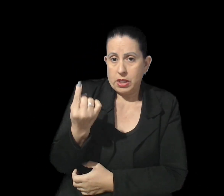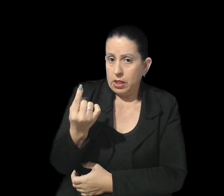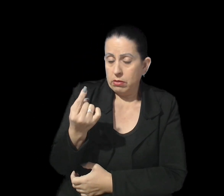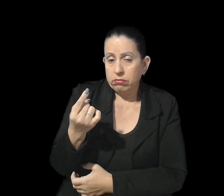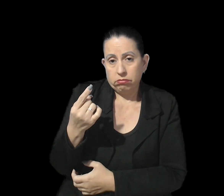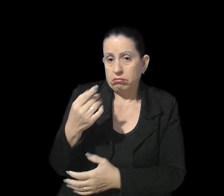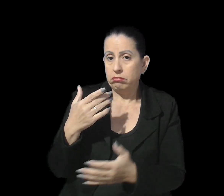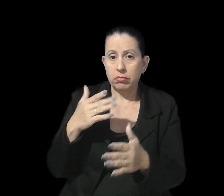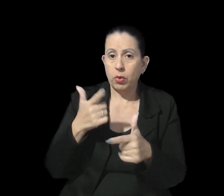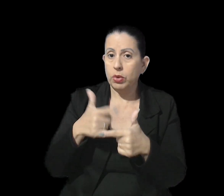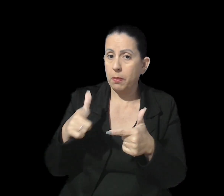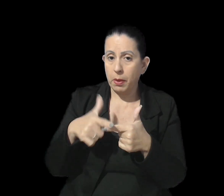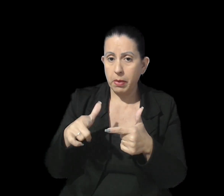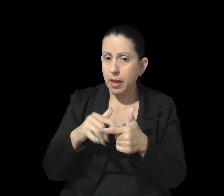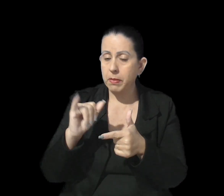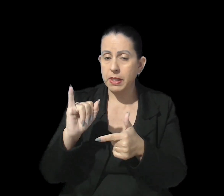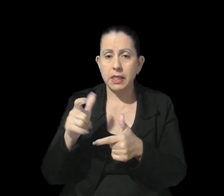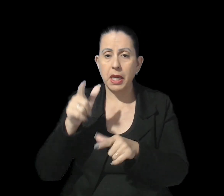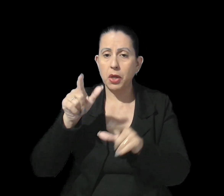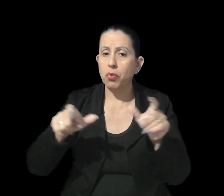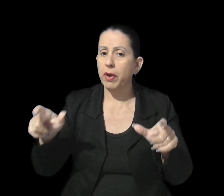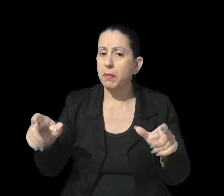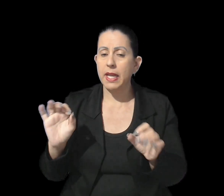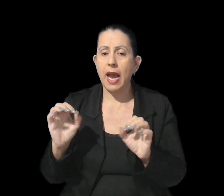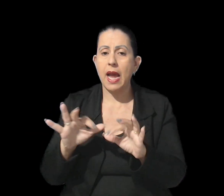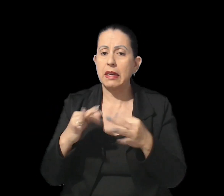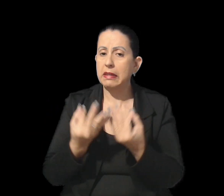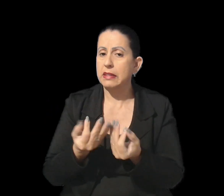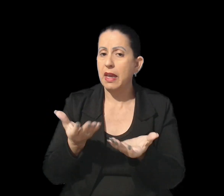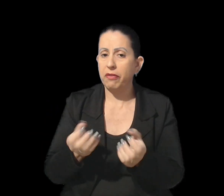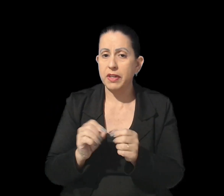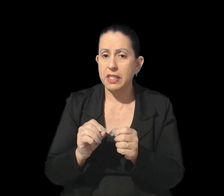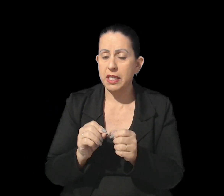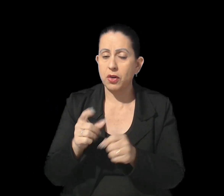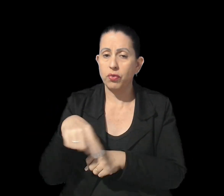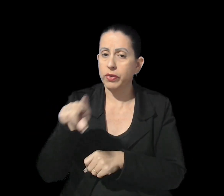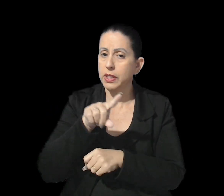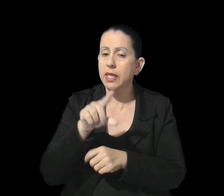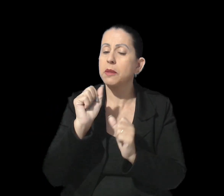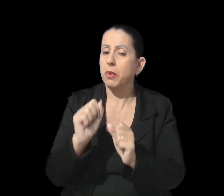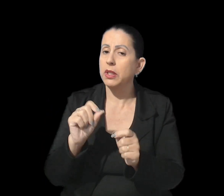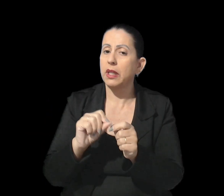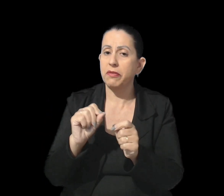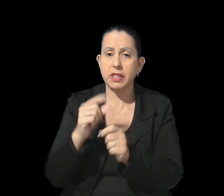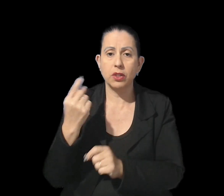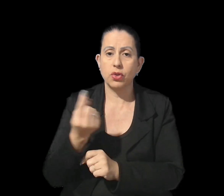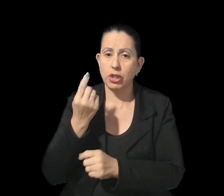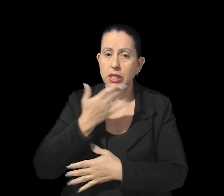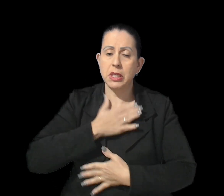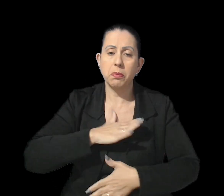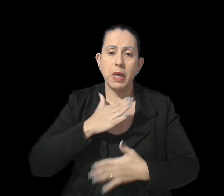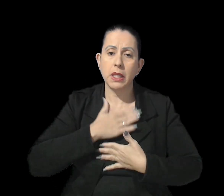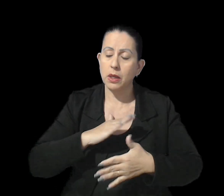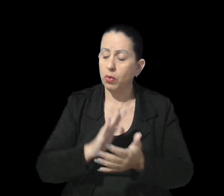sozinho, não tem problema. Se nenhum familiar quiser fazer com vocês, podem estar fazendo sozinho, bem